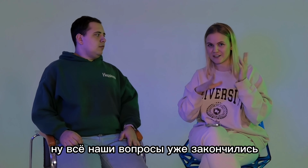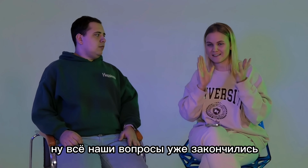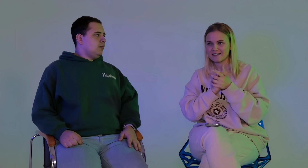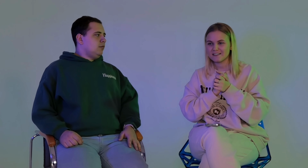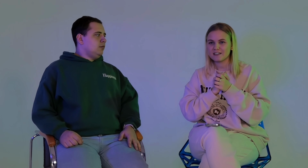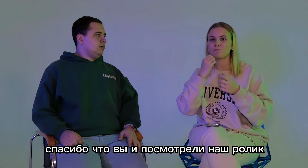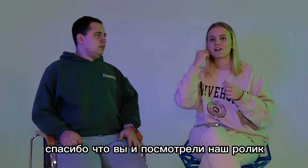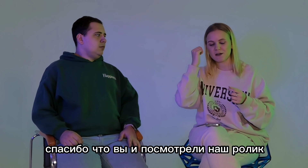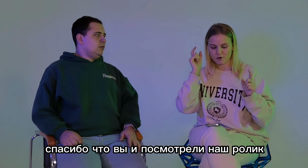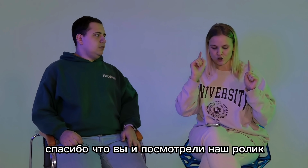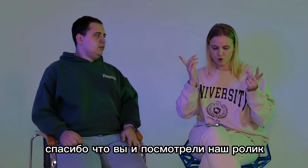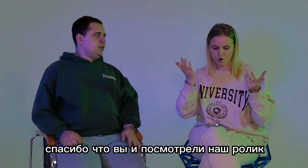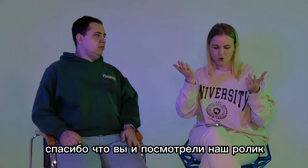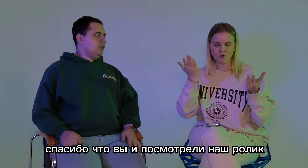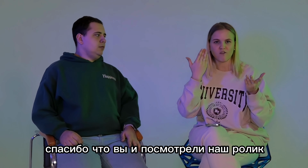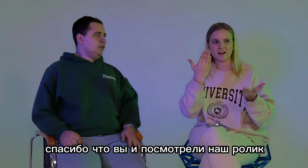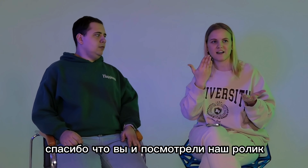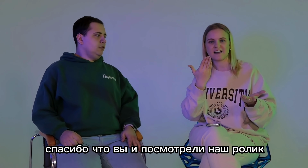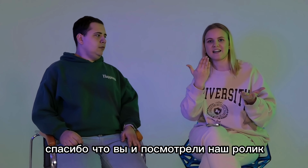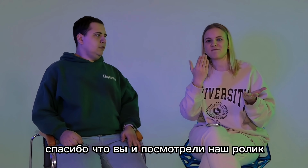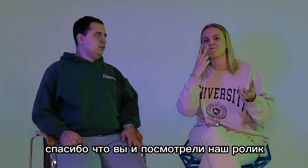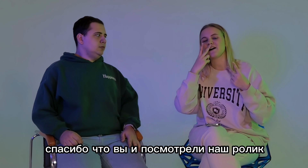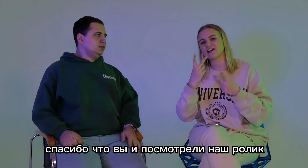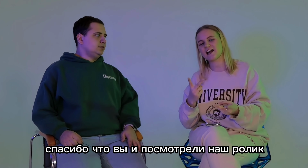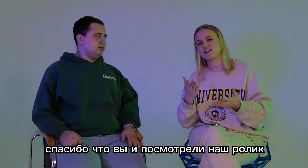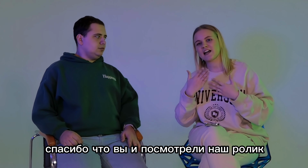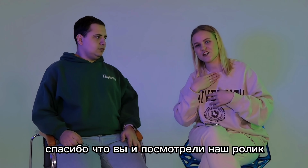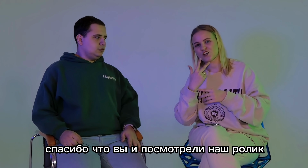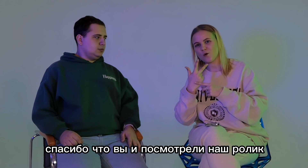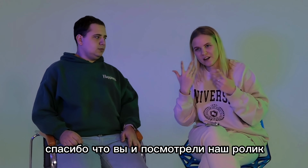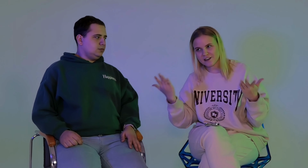закончились. Спасибо, что вы посмотрели